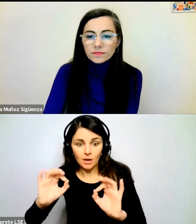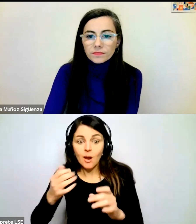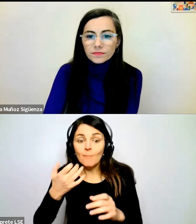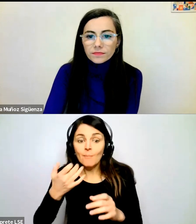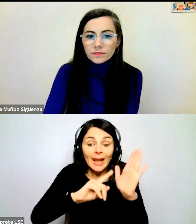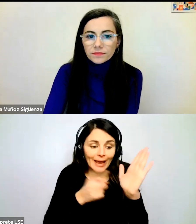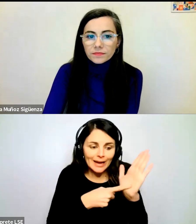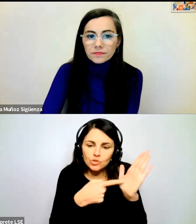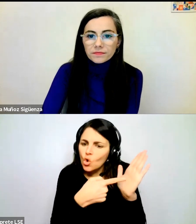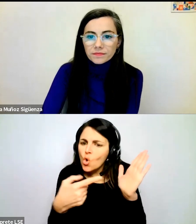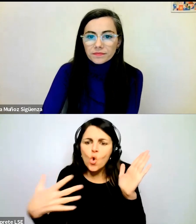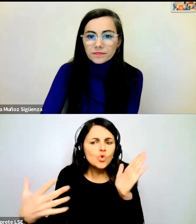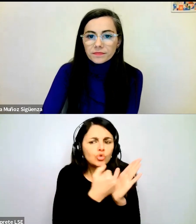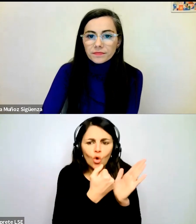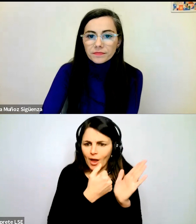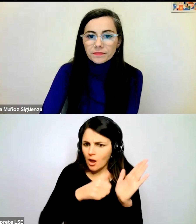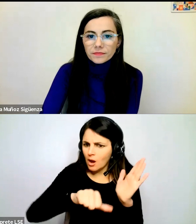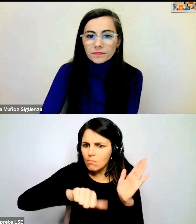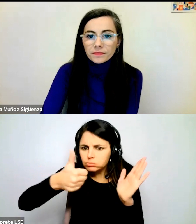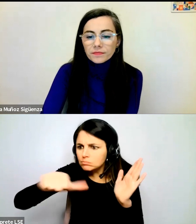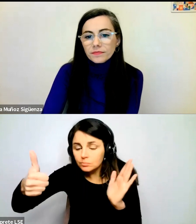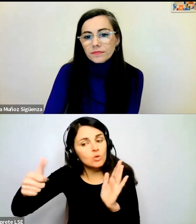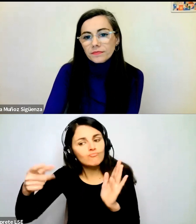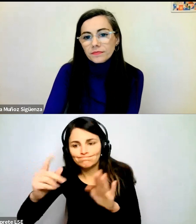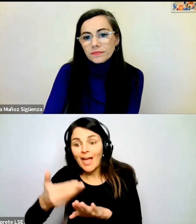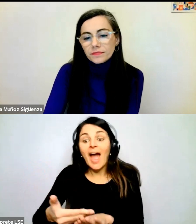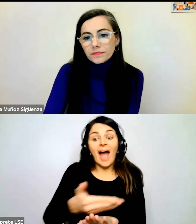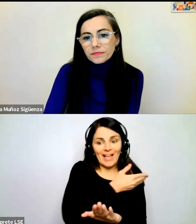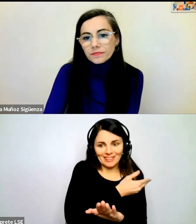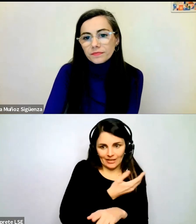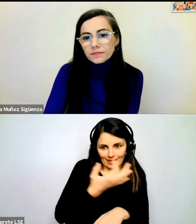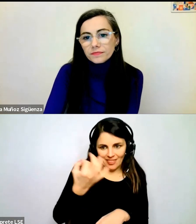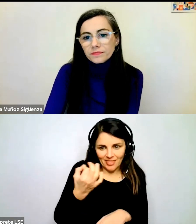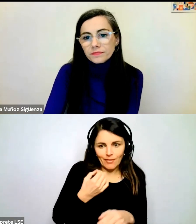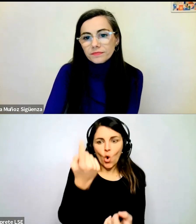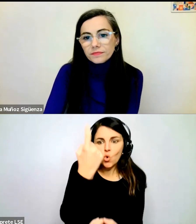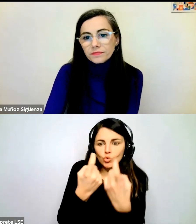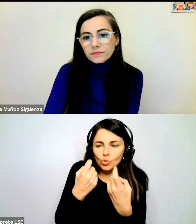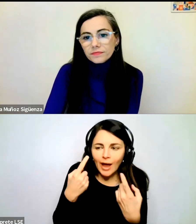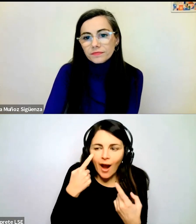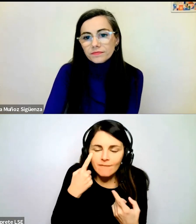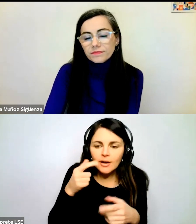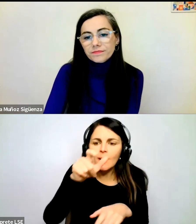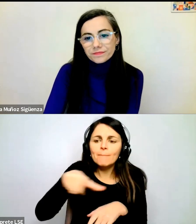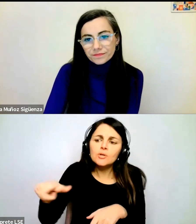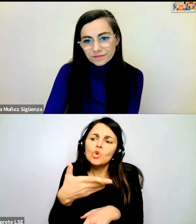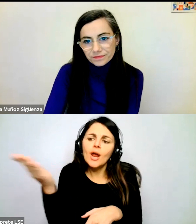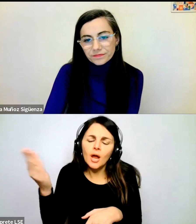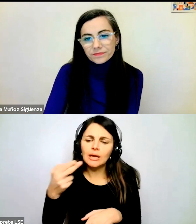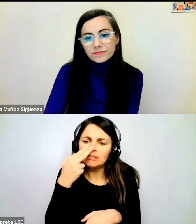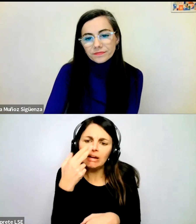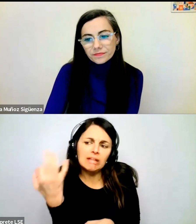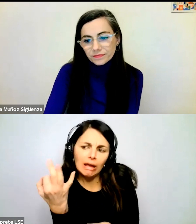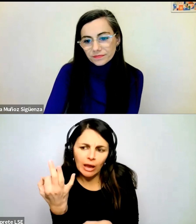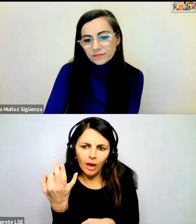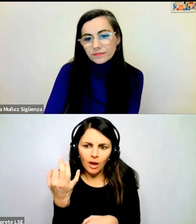que pasar por el ojo de la ciudadanía y saber cuáles son los intereses, qué nos parece bien, qué nos parece mal. cualquier